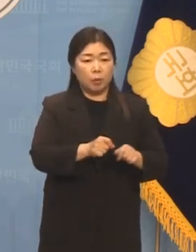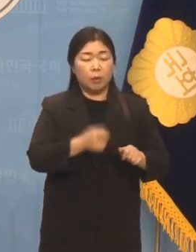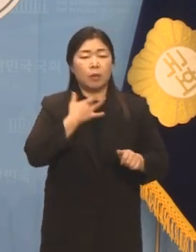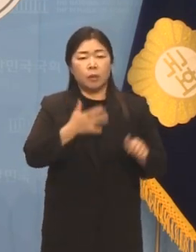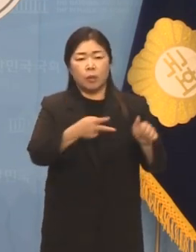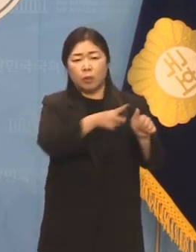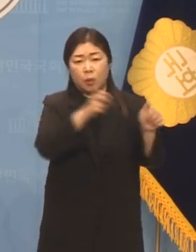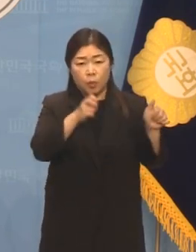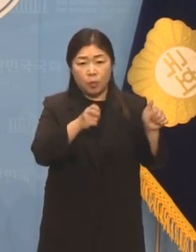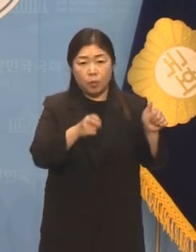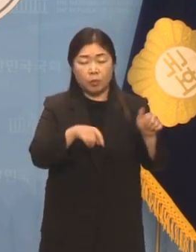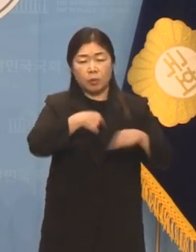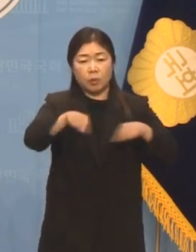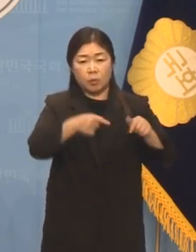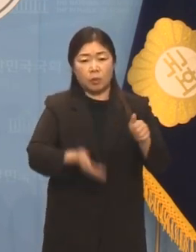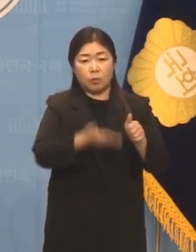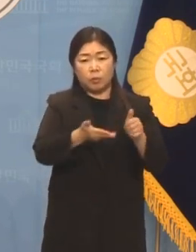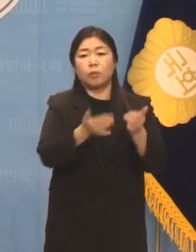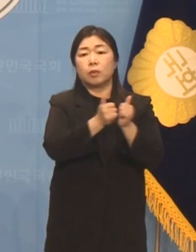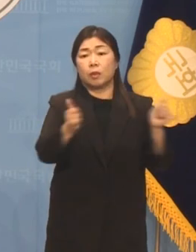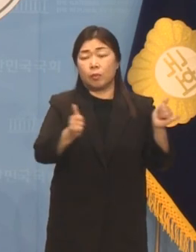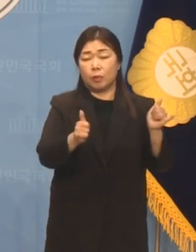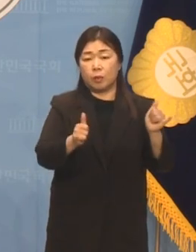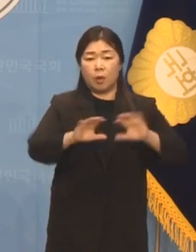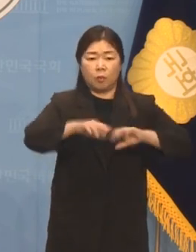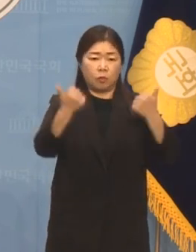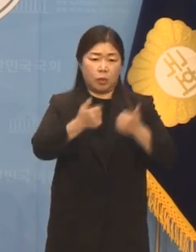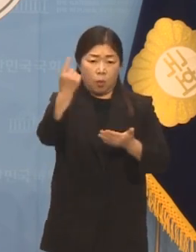국회에 하다니 심